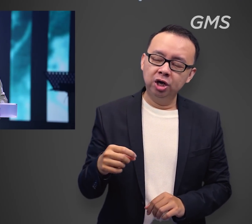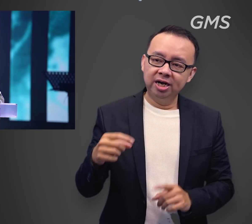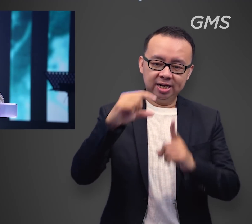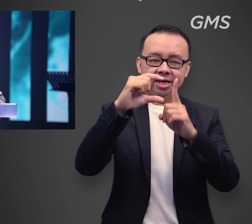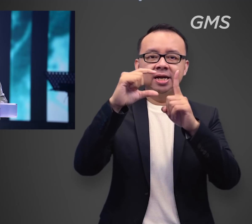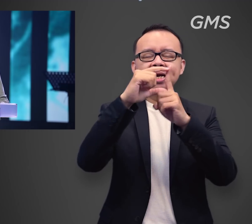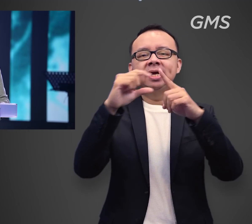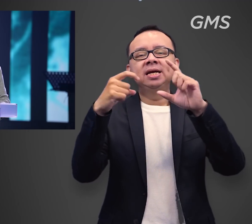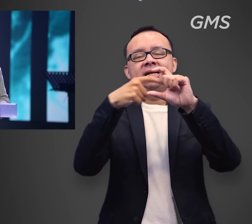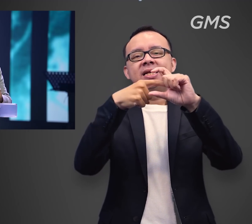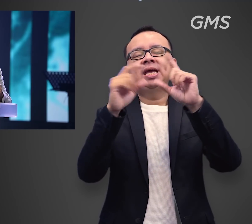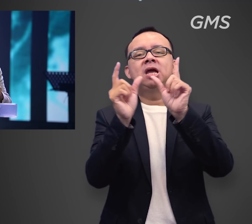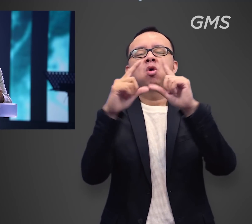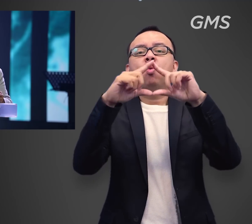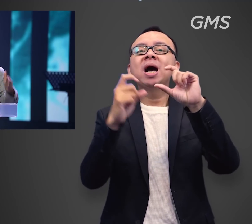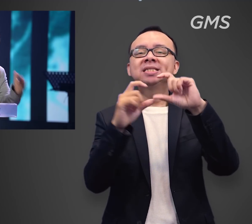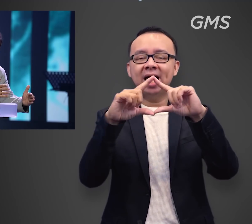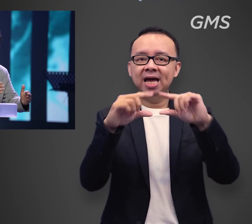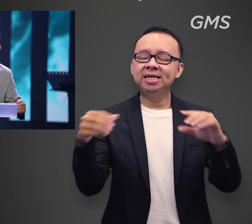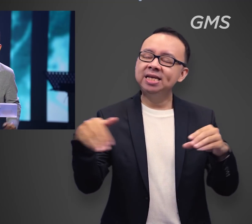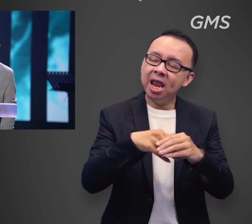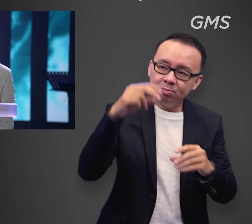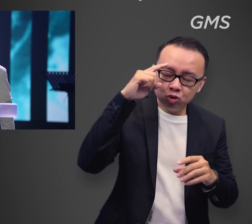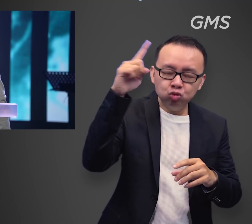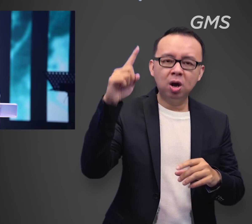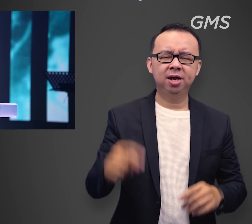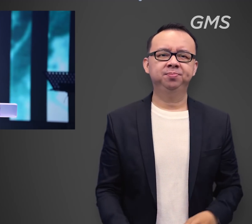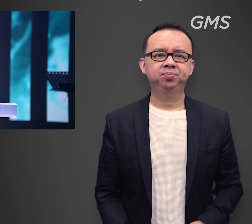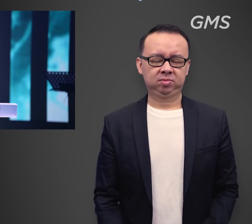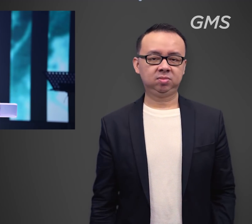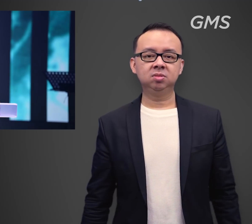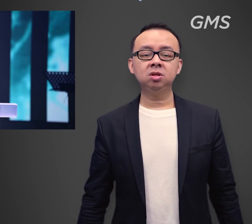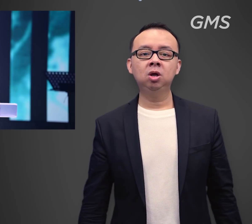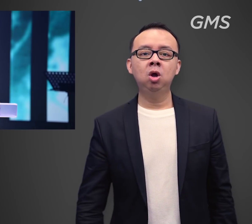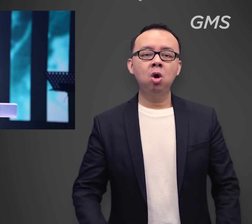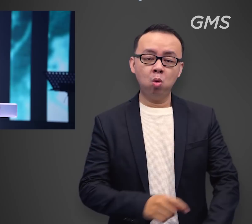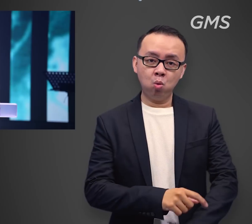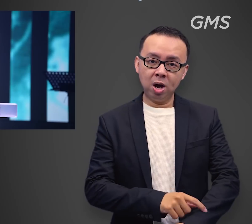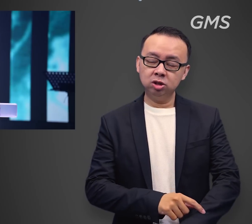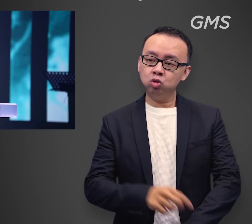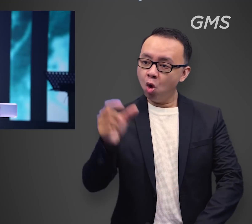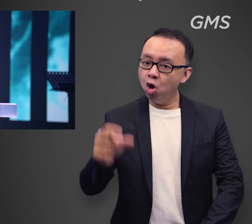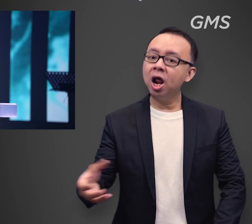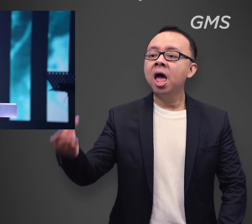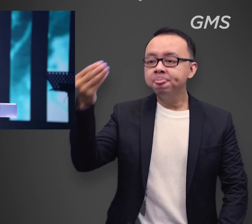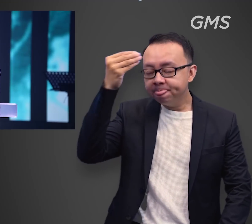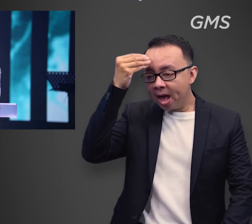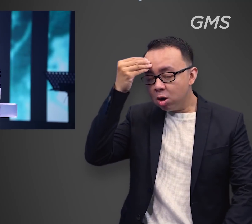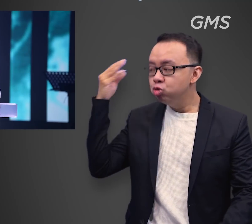belajar melepaskan pengampunan. Nah ketika orang tahu tujuan hidupnya. Mudahlah dia mengerjakan apa